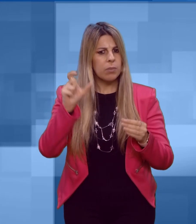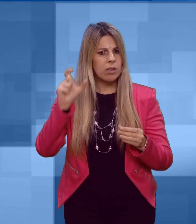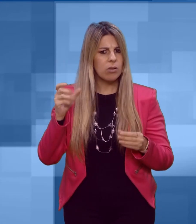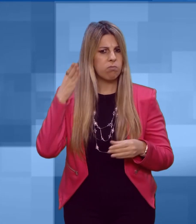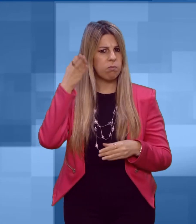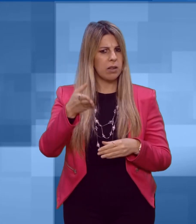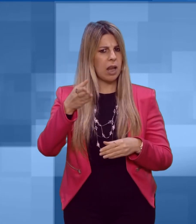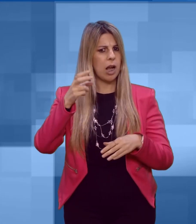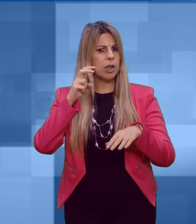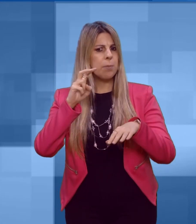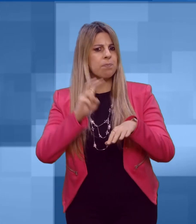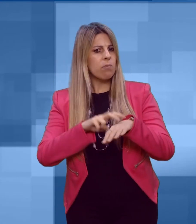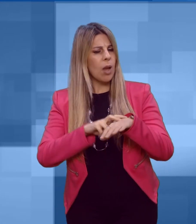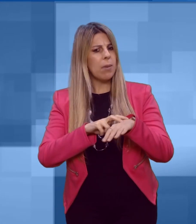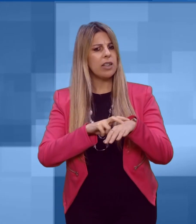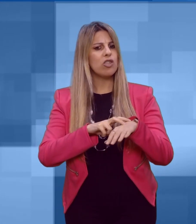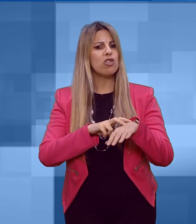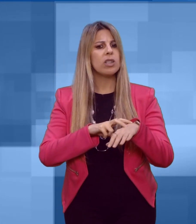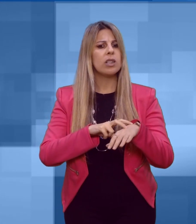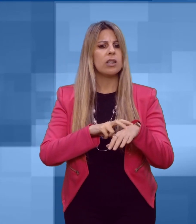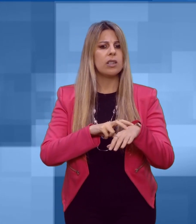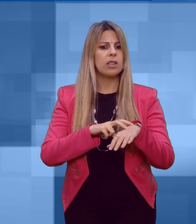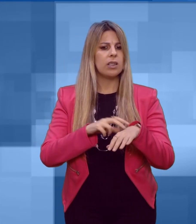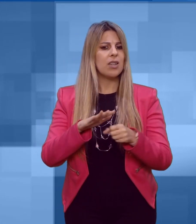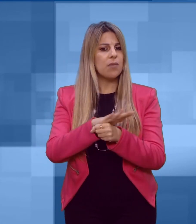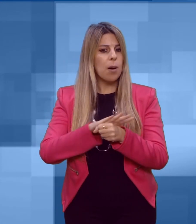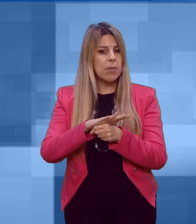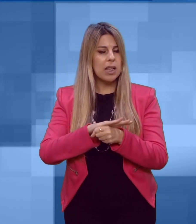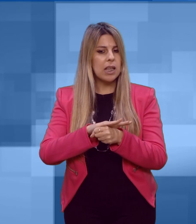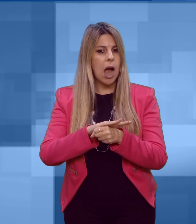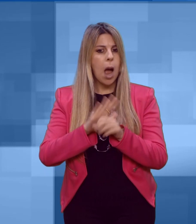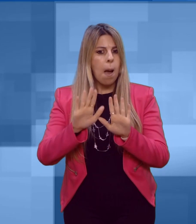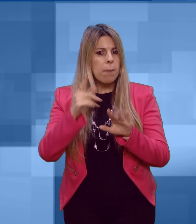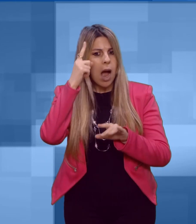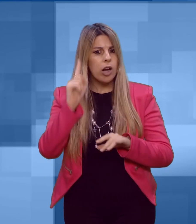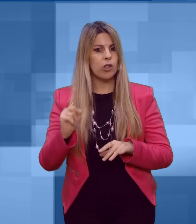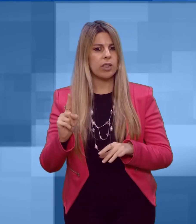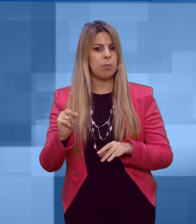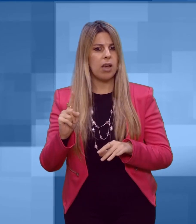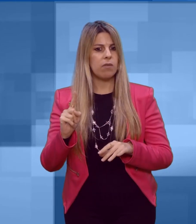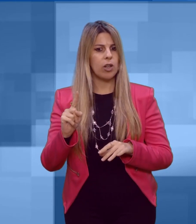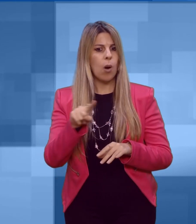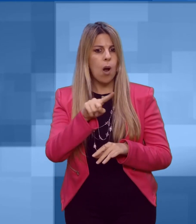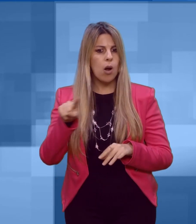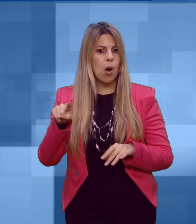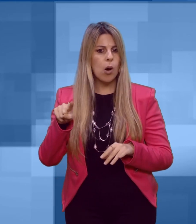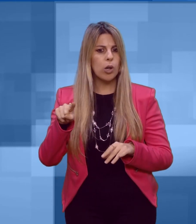nella nota. Non c'è stato alcun preavviso. La comunicazione dell'ASL è stata approssimativa e